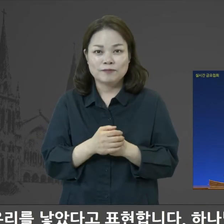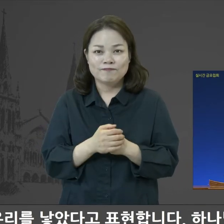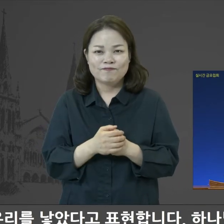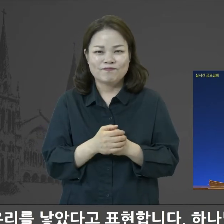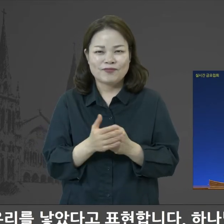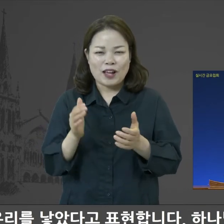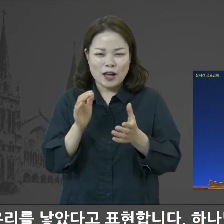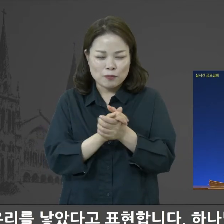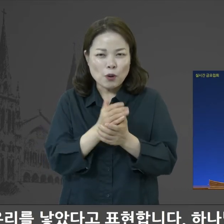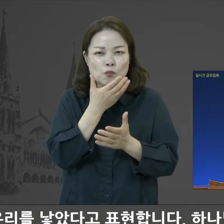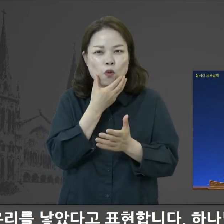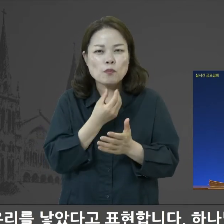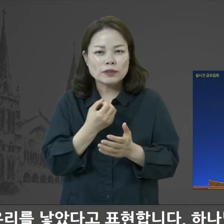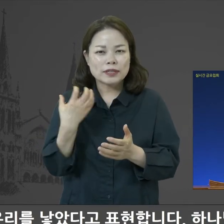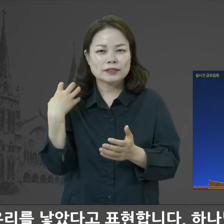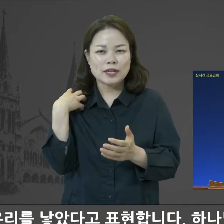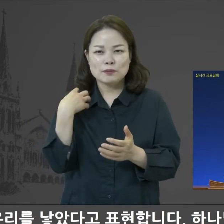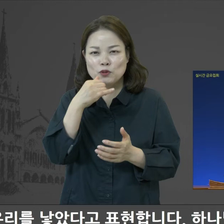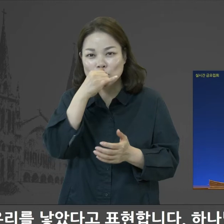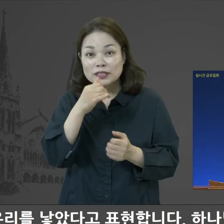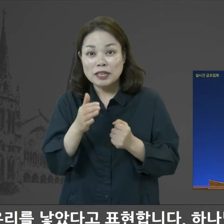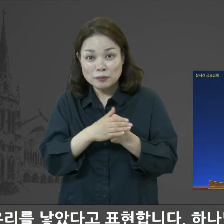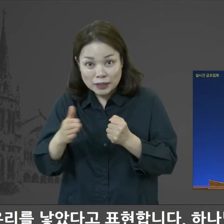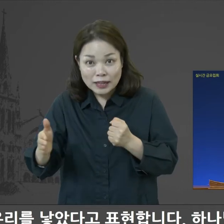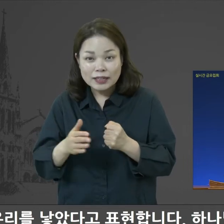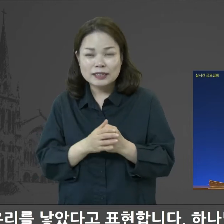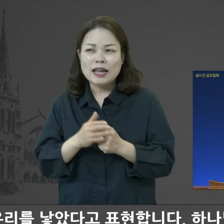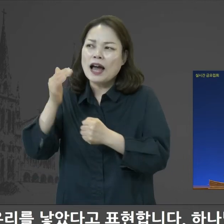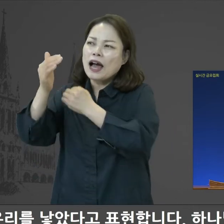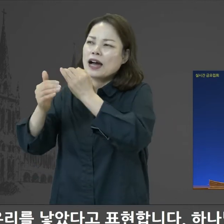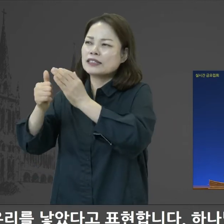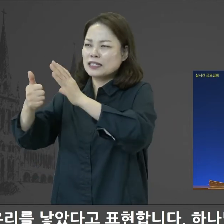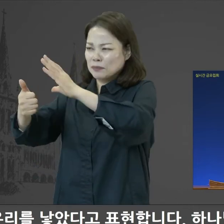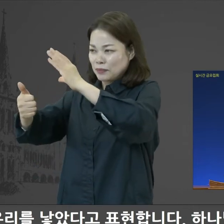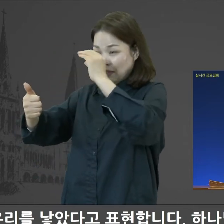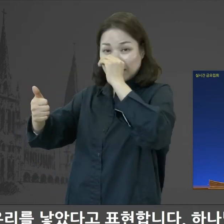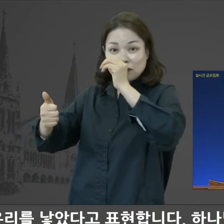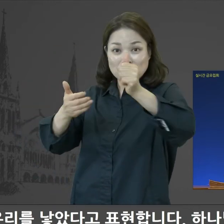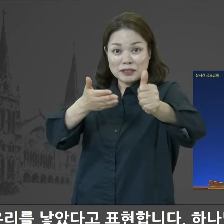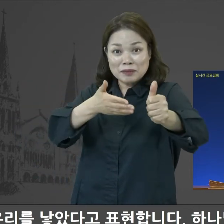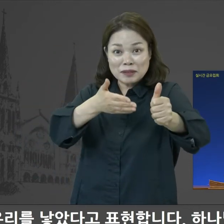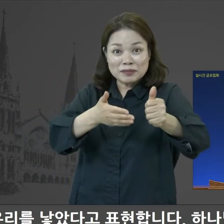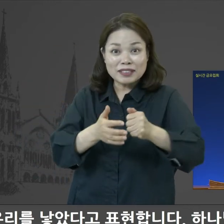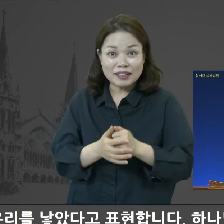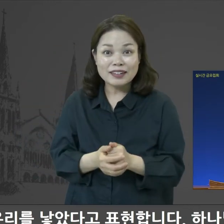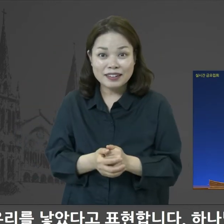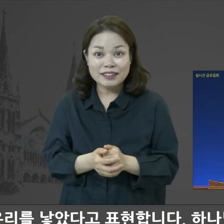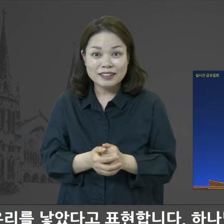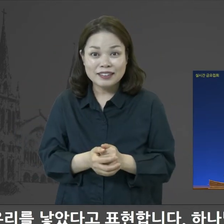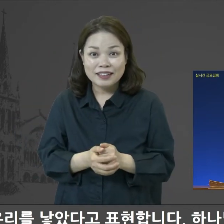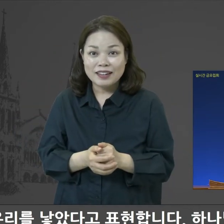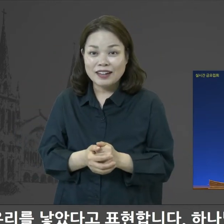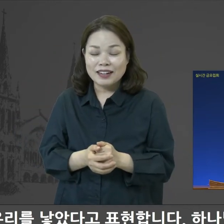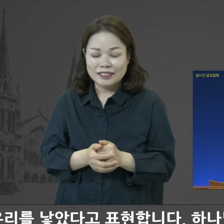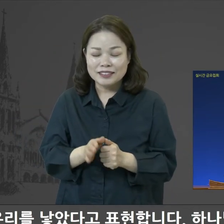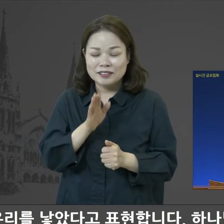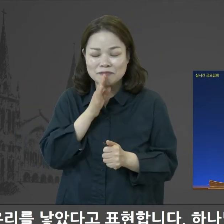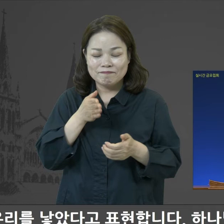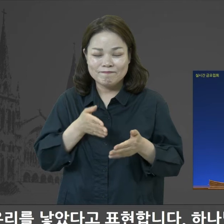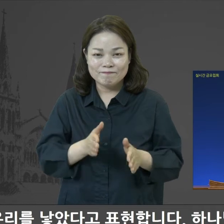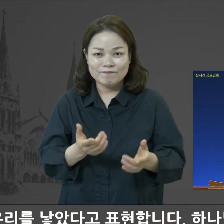하신 분들에게 복만 되는 게 책임도 있습니다. 그래서 우리는 하나님 닮아야 됩니다. 그래야 난